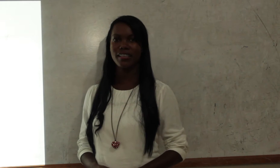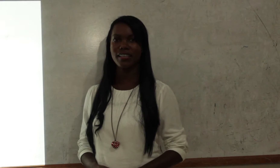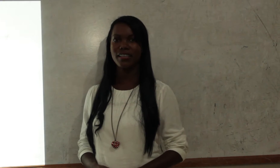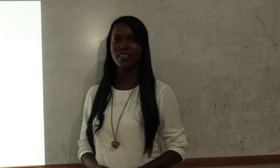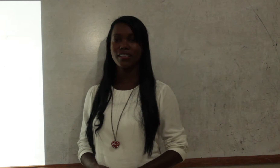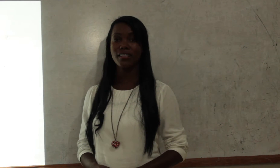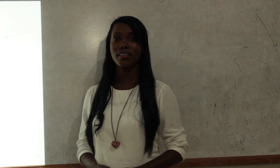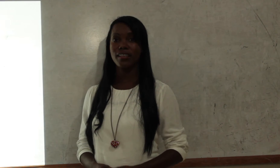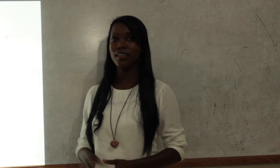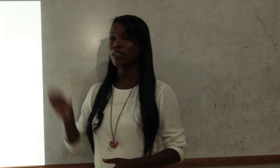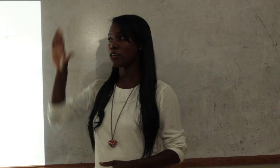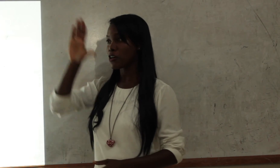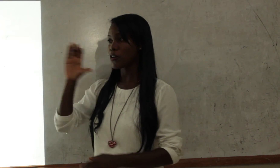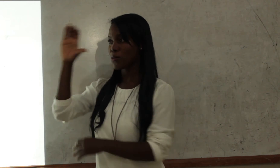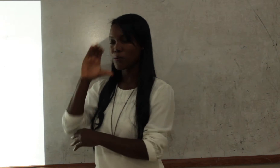Curso Lengua de Señas Colombiana.